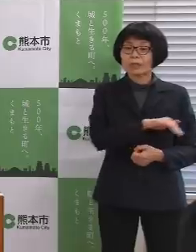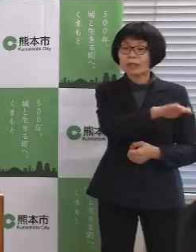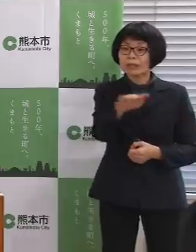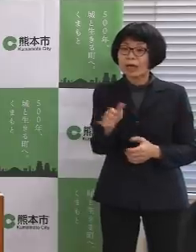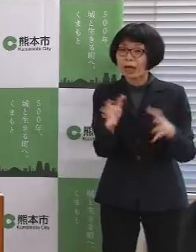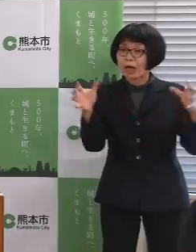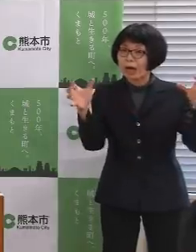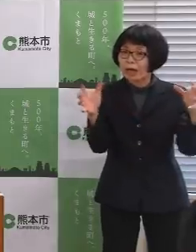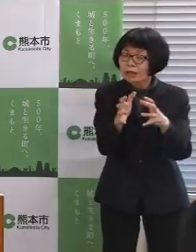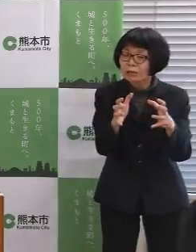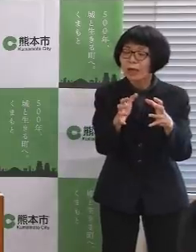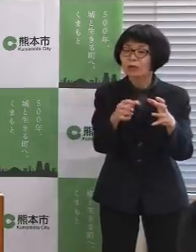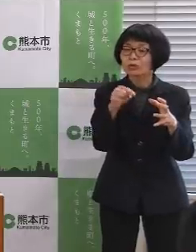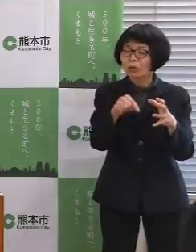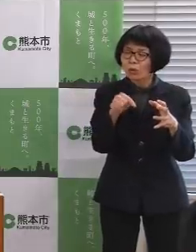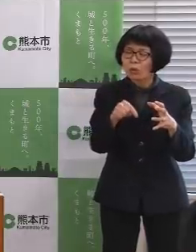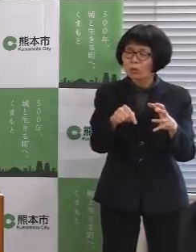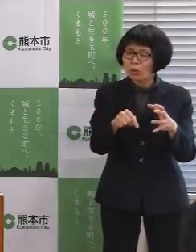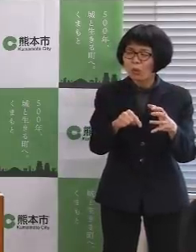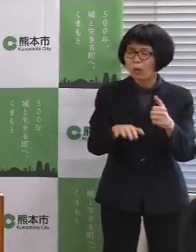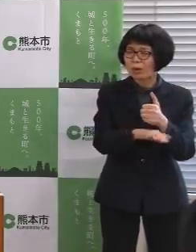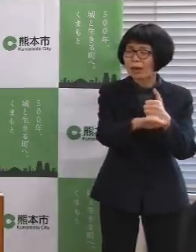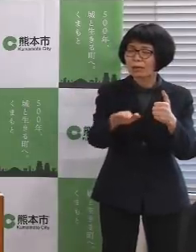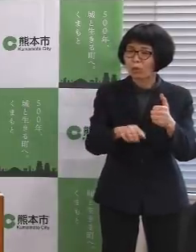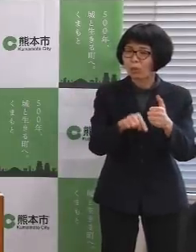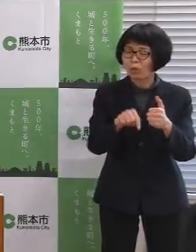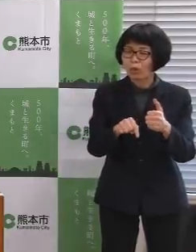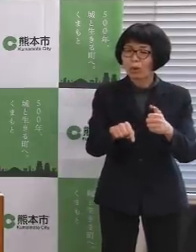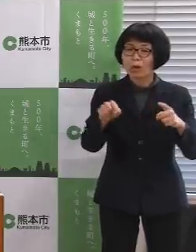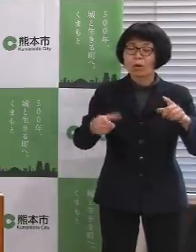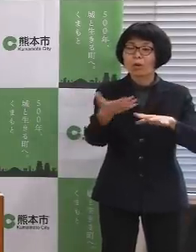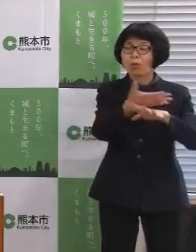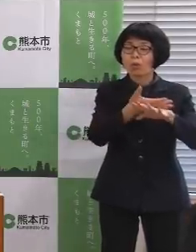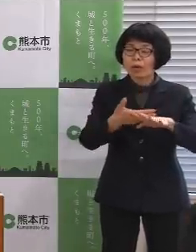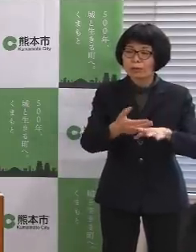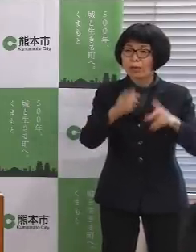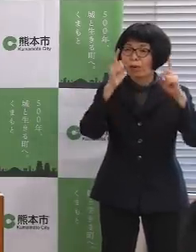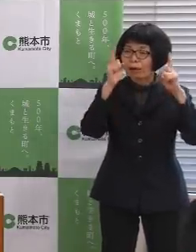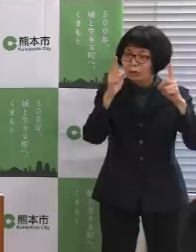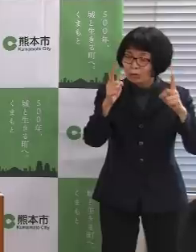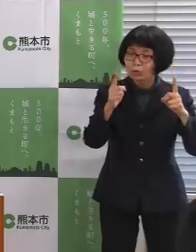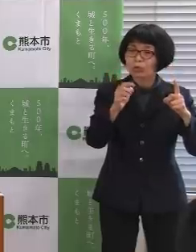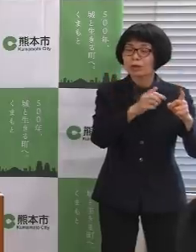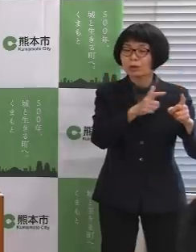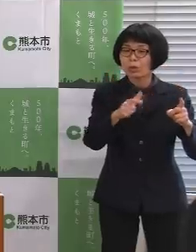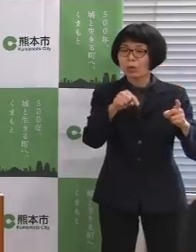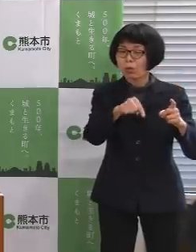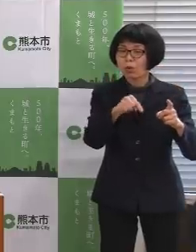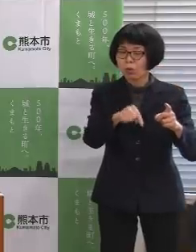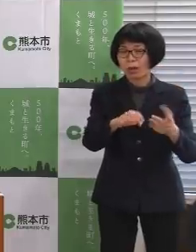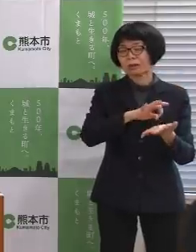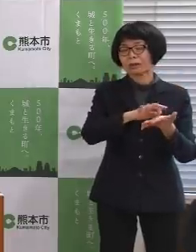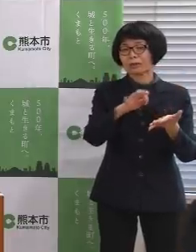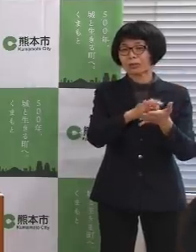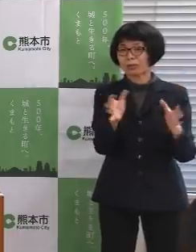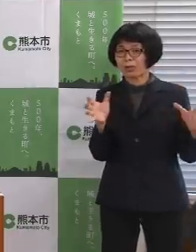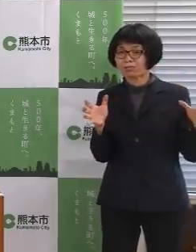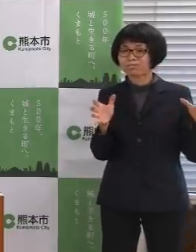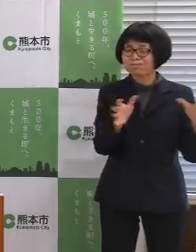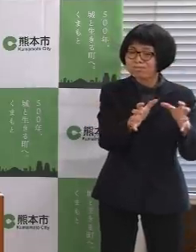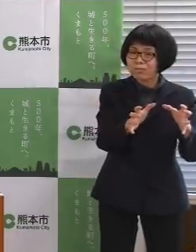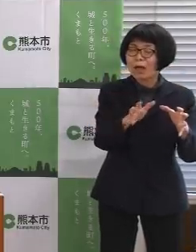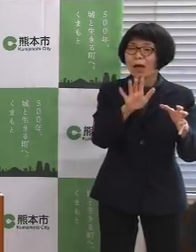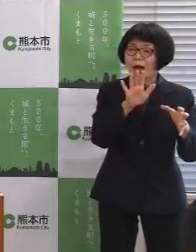集密接になる環境としてこの公園の遊具等へのですね、利用集中がやっぱり例示をされ